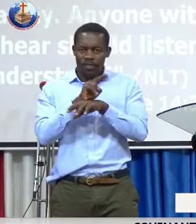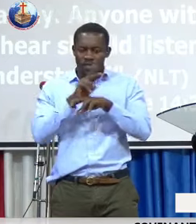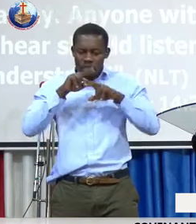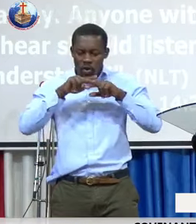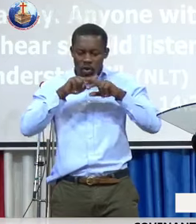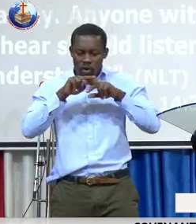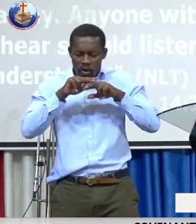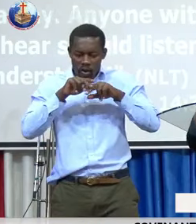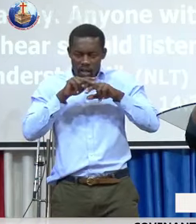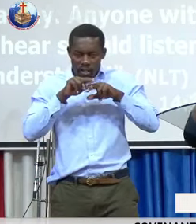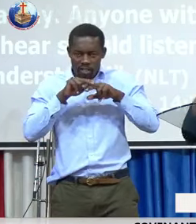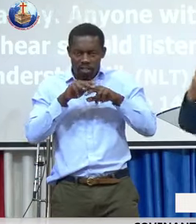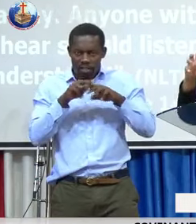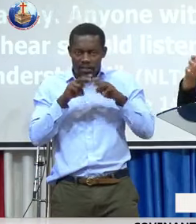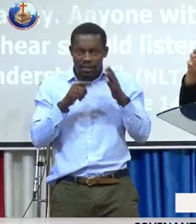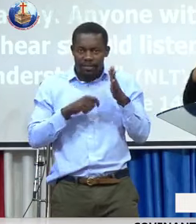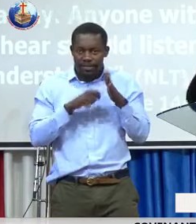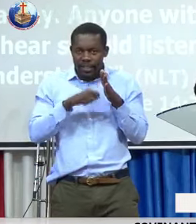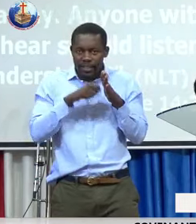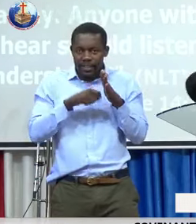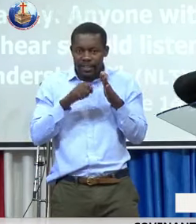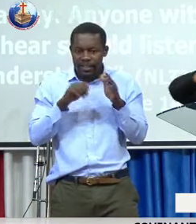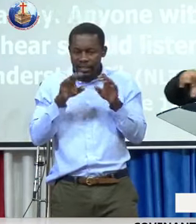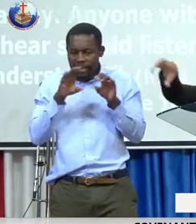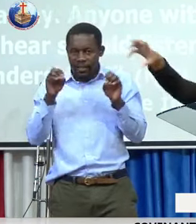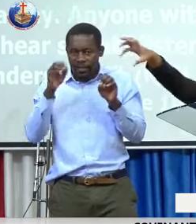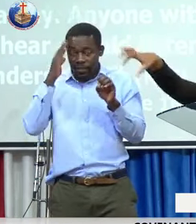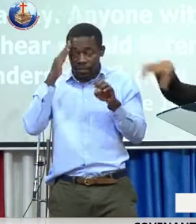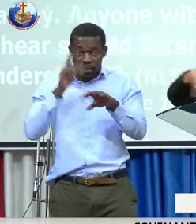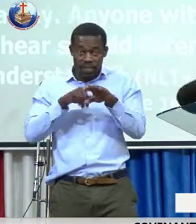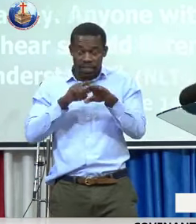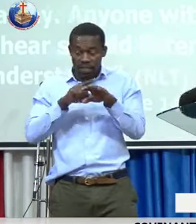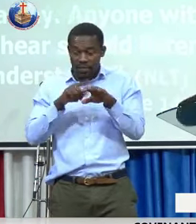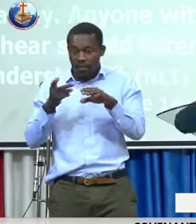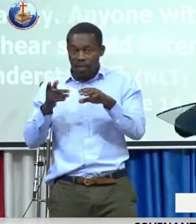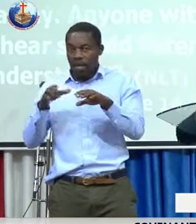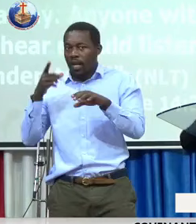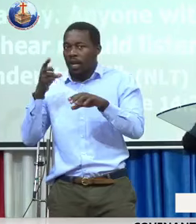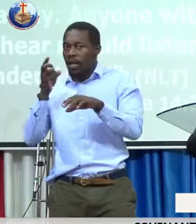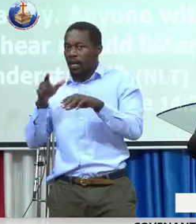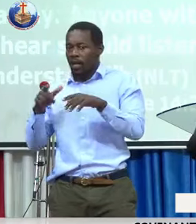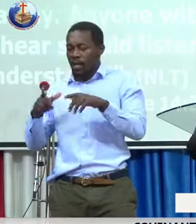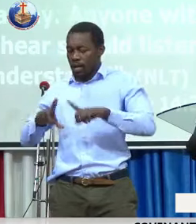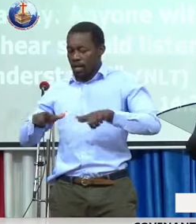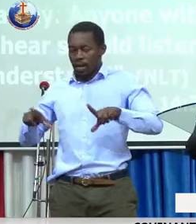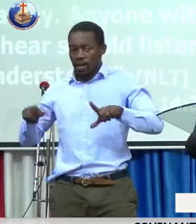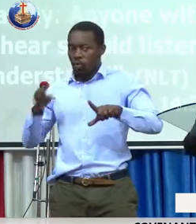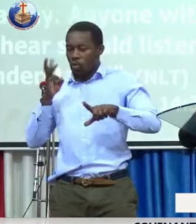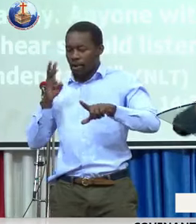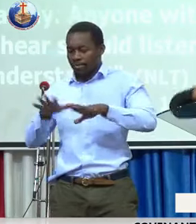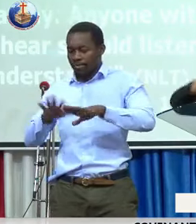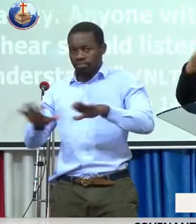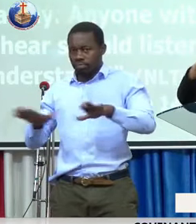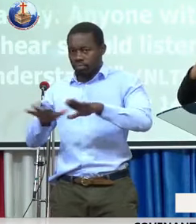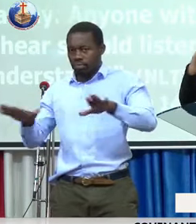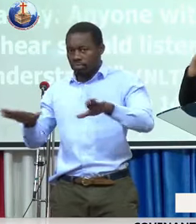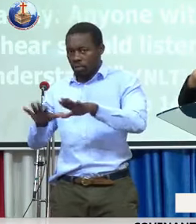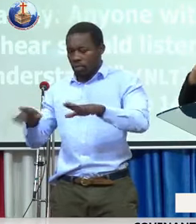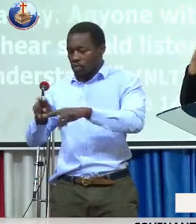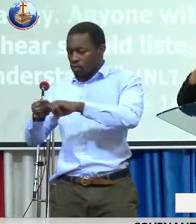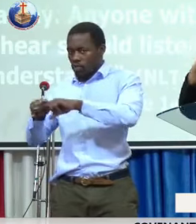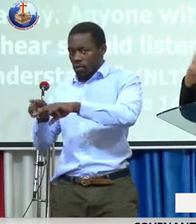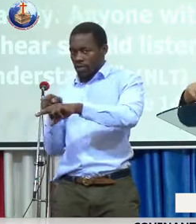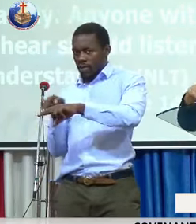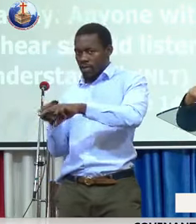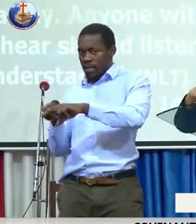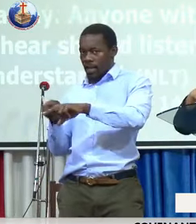ambayo haijakolea. That they had harvested from the shores of the Dead Sea. Ambayo walikuwa wameivuna kutoka kwenye ufuo wa bahari. In their farms